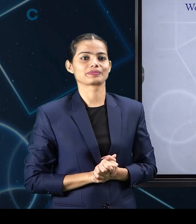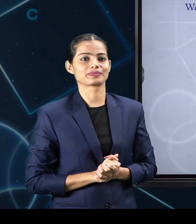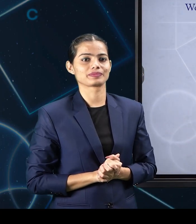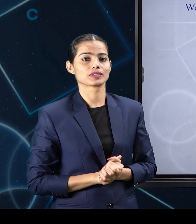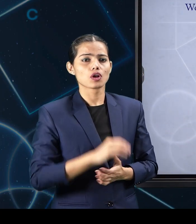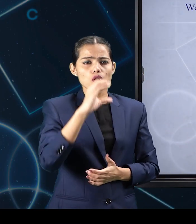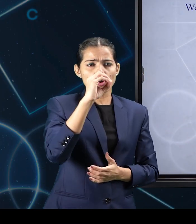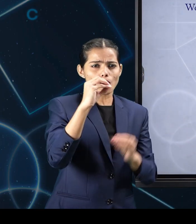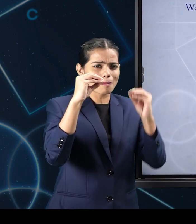OB2 equals 9.